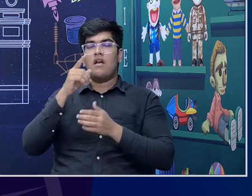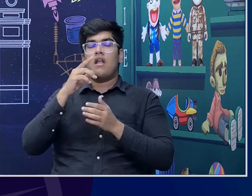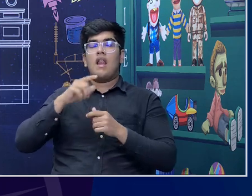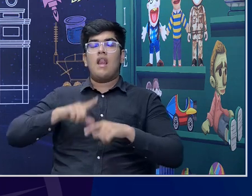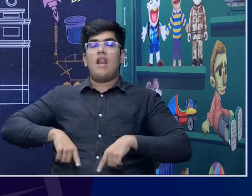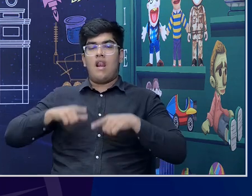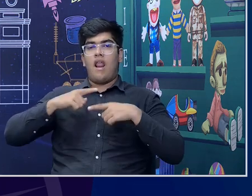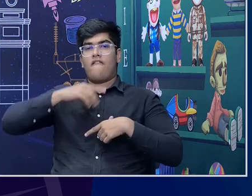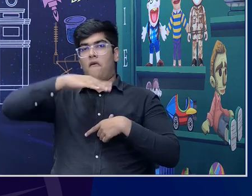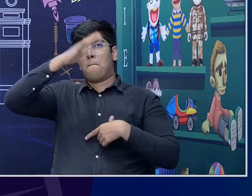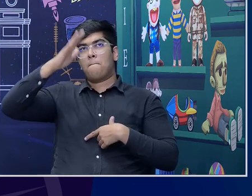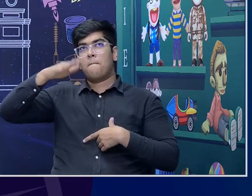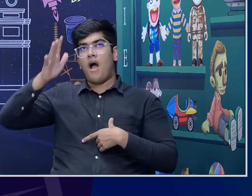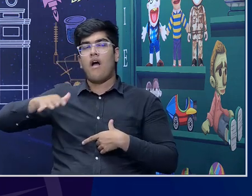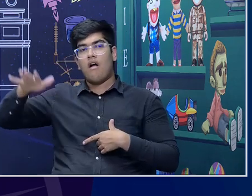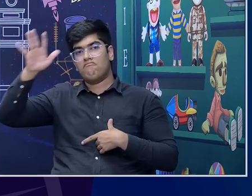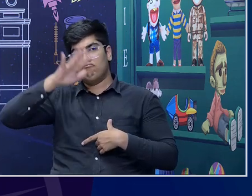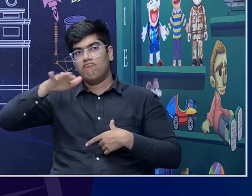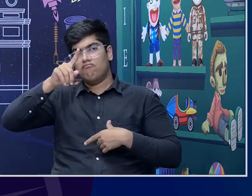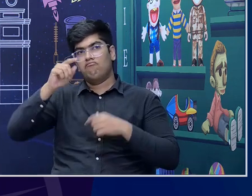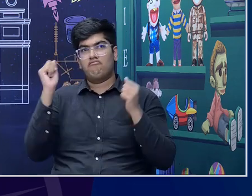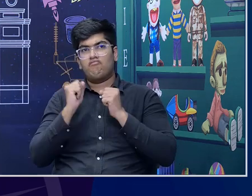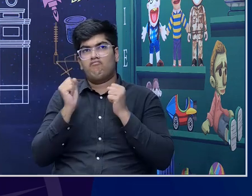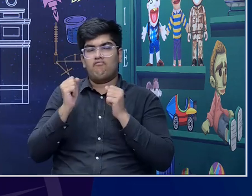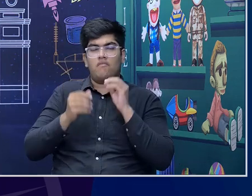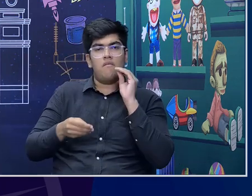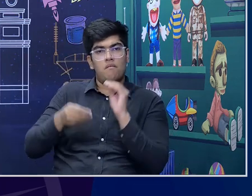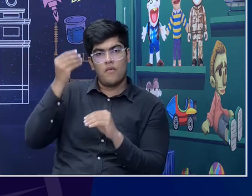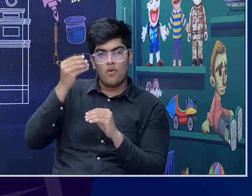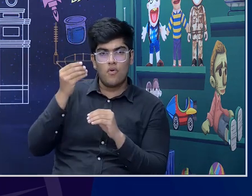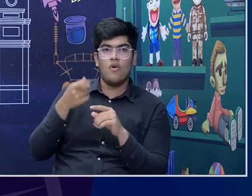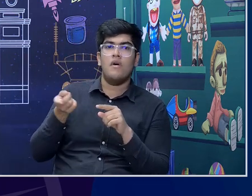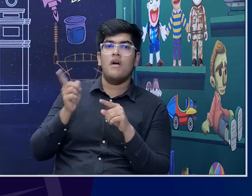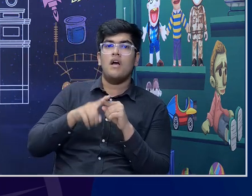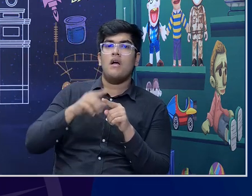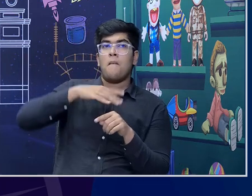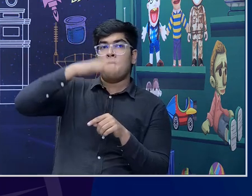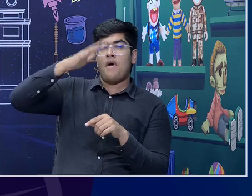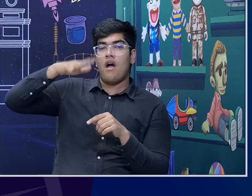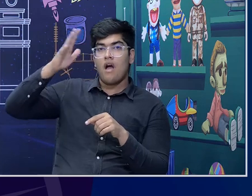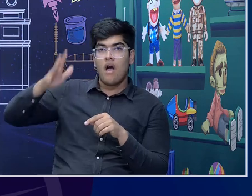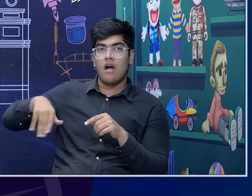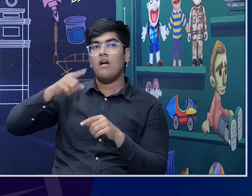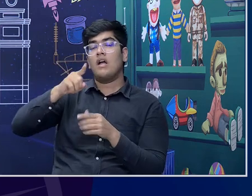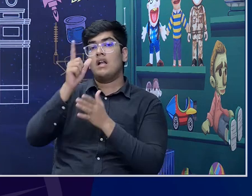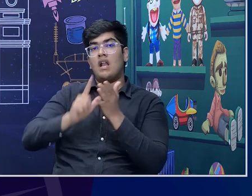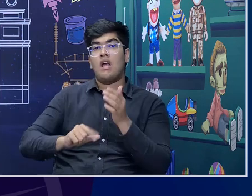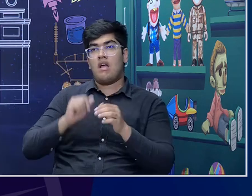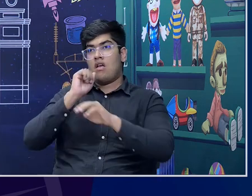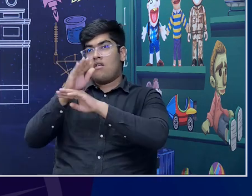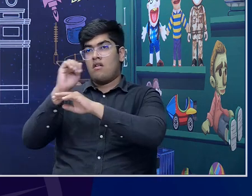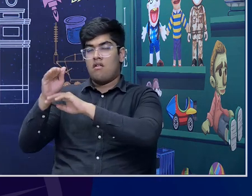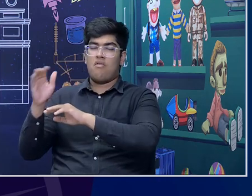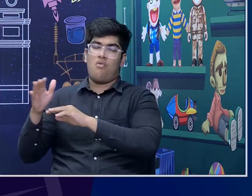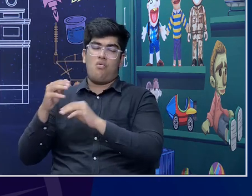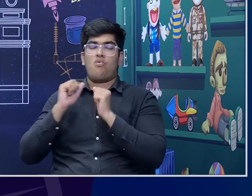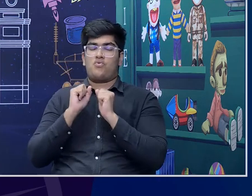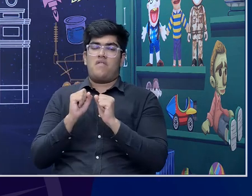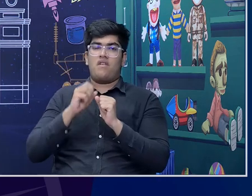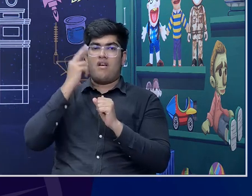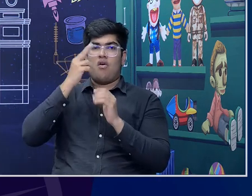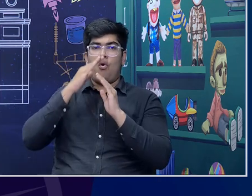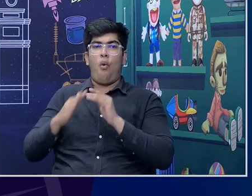बहुत ज़्यादा थंड भी होती है, और पहाड़ी लाके की वज़े से घर घर चुठियां पहुचाना तो बड़ा मुश्किल का काम होता होगा मैं,